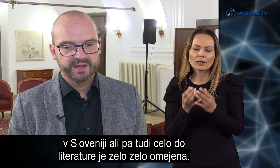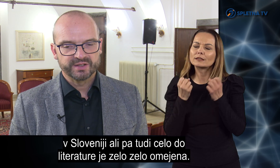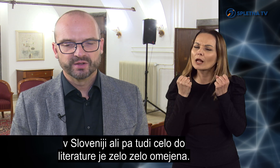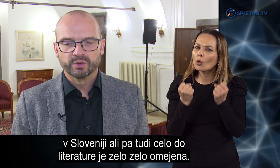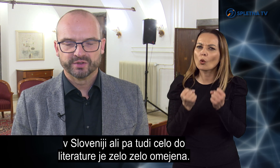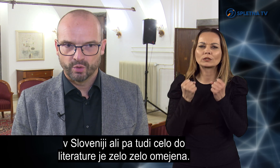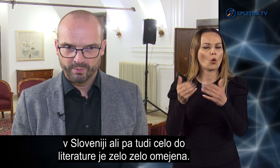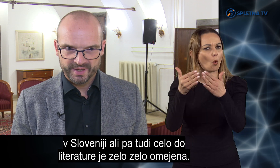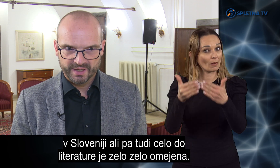je zelo, zelo omejen.